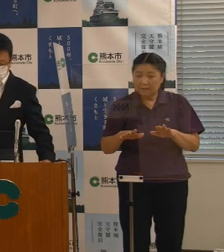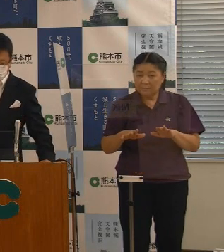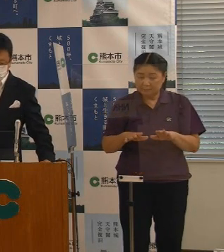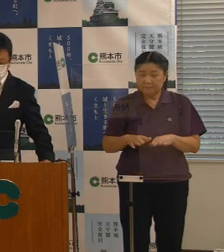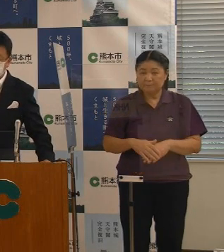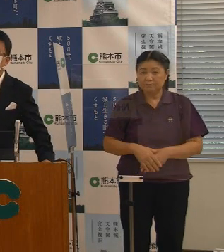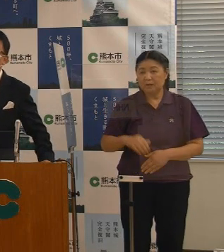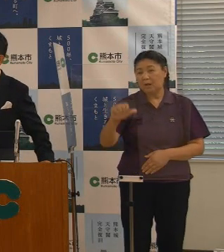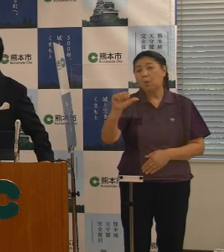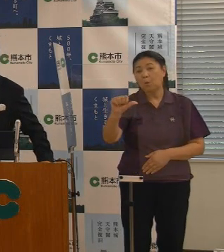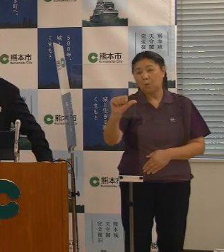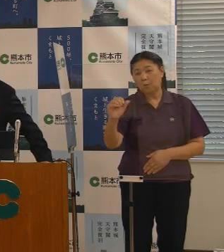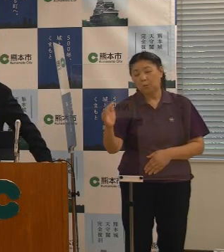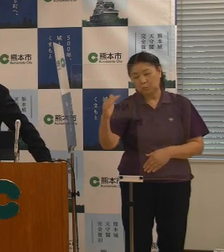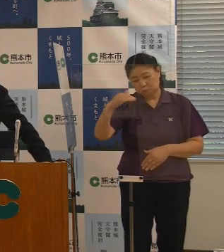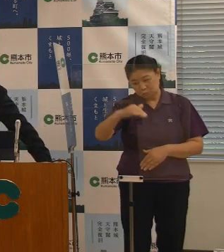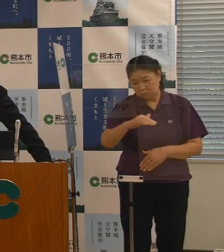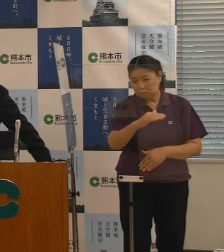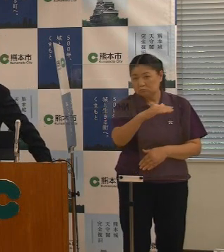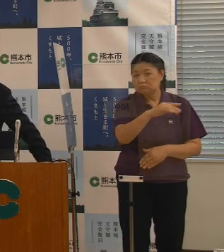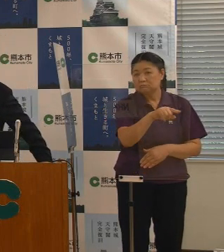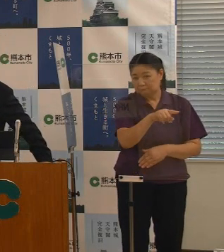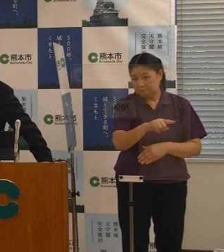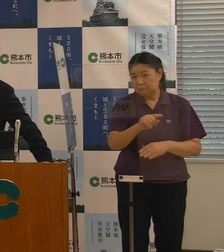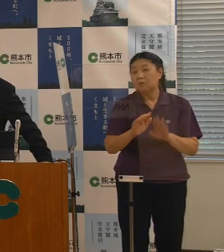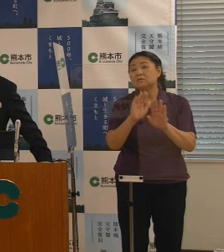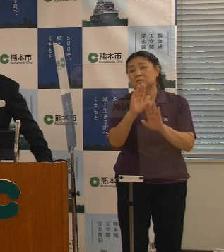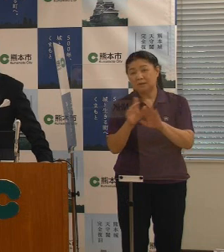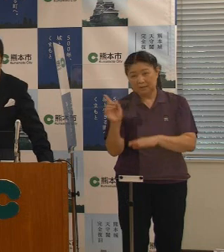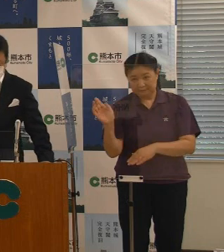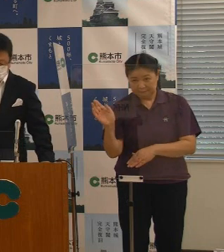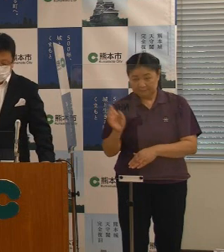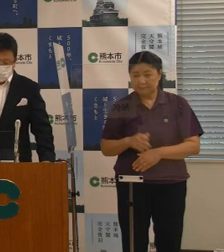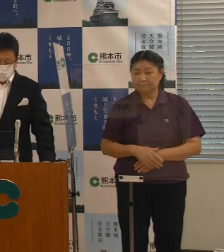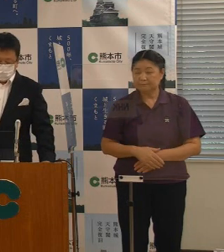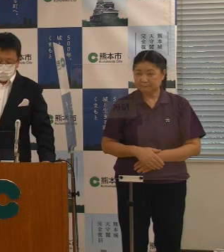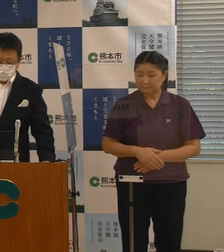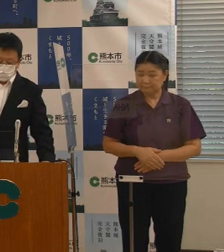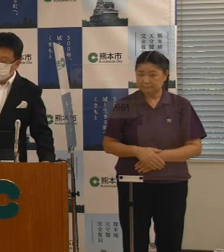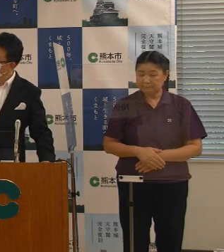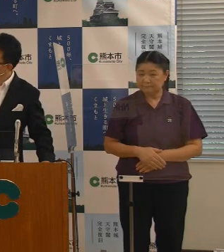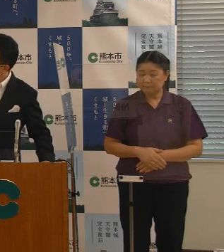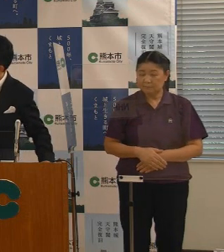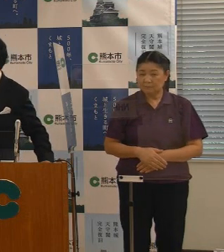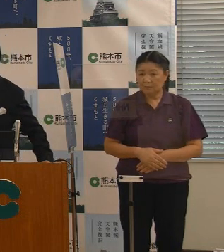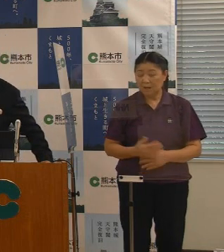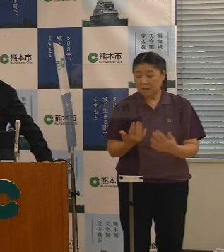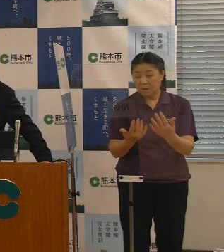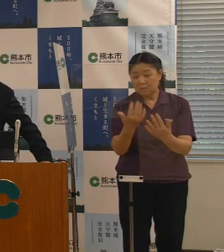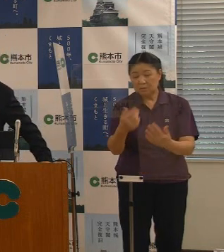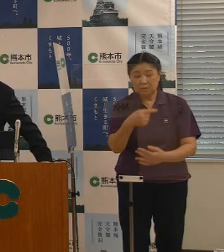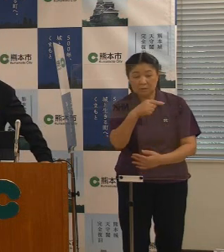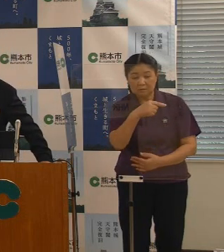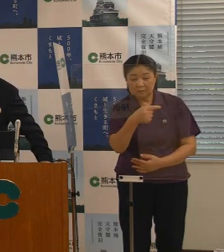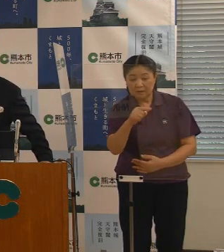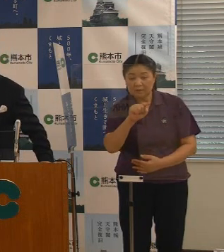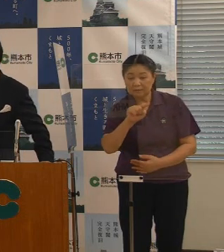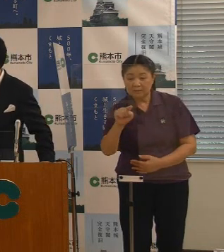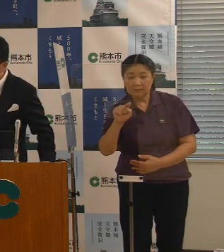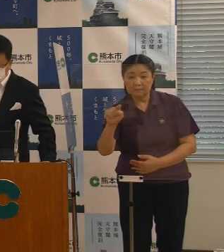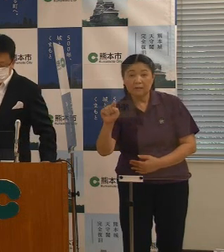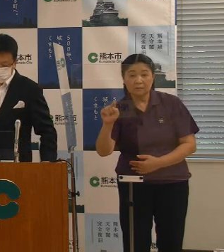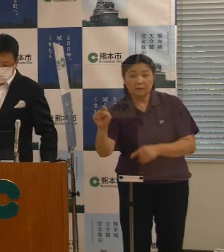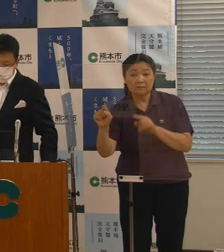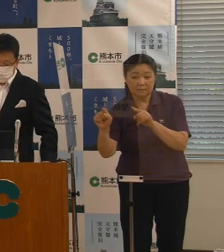ね第5波の実績ということになります。そして緑の点線について